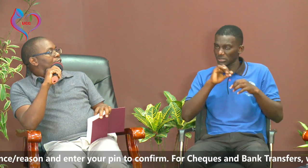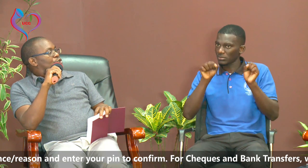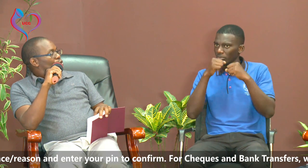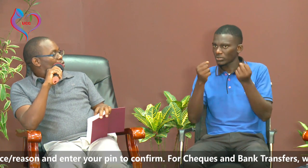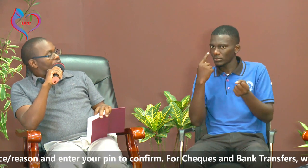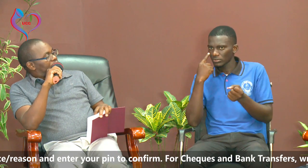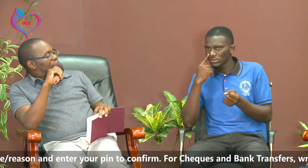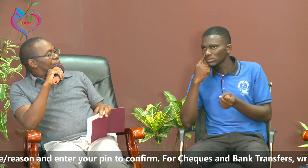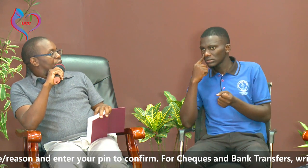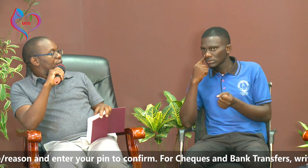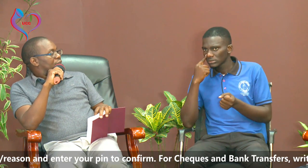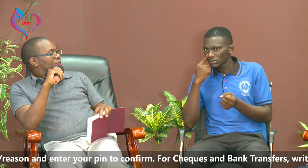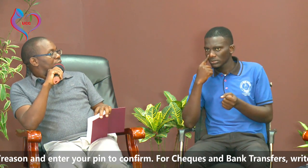The soul works in the brain.